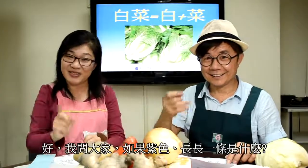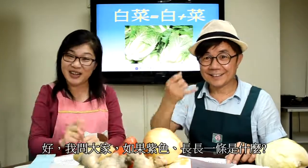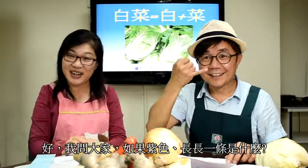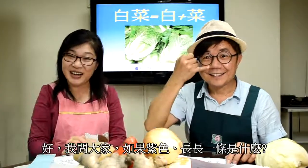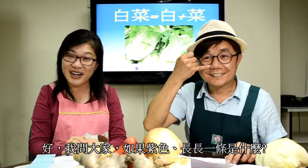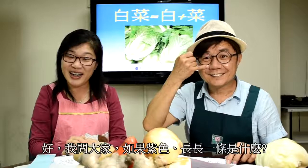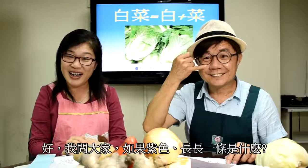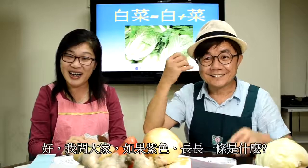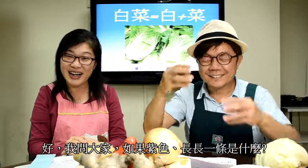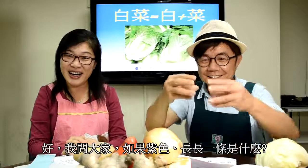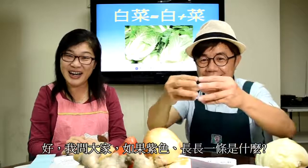么？